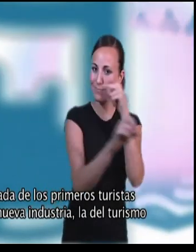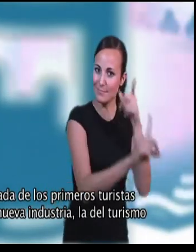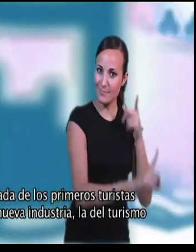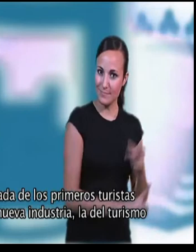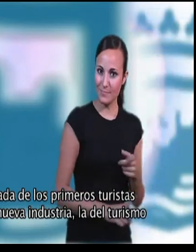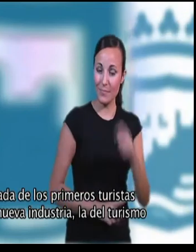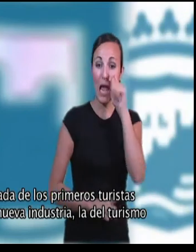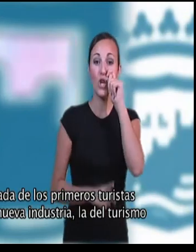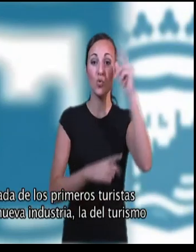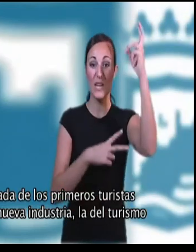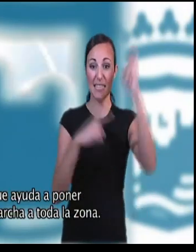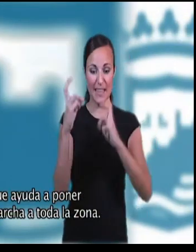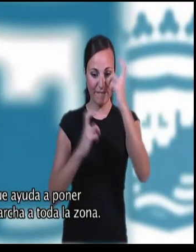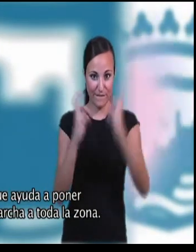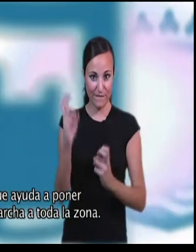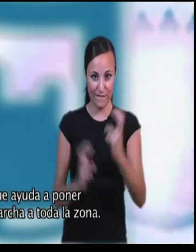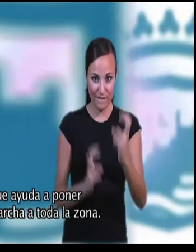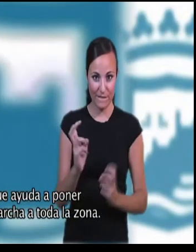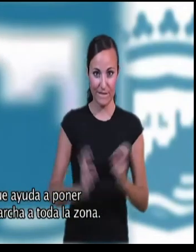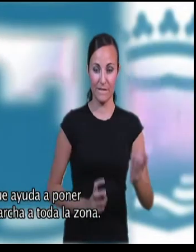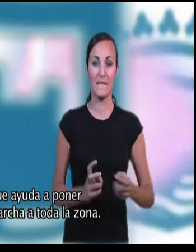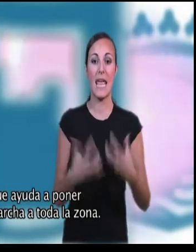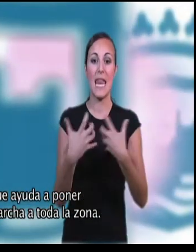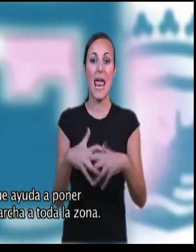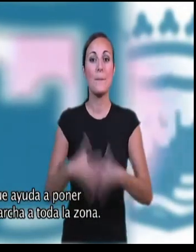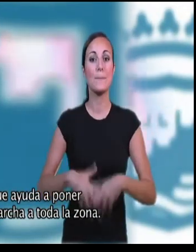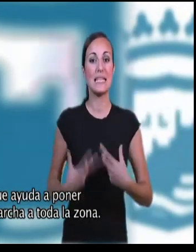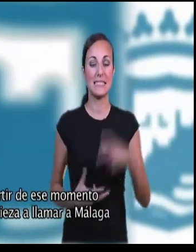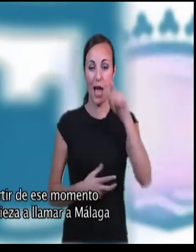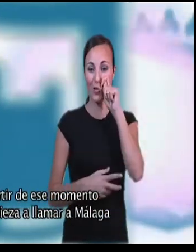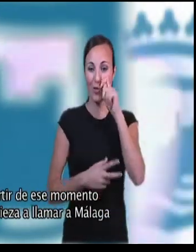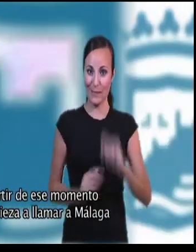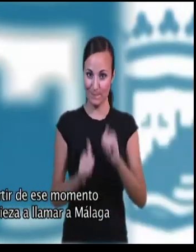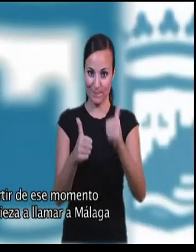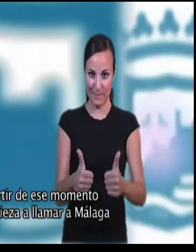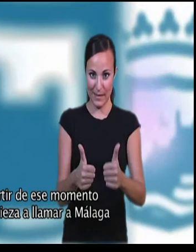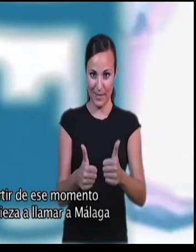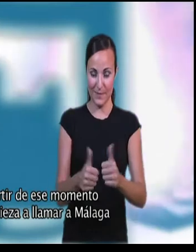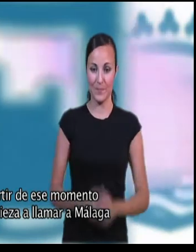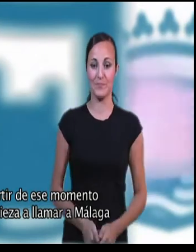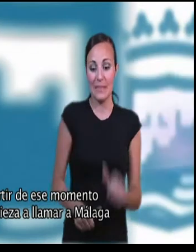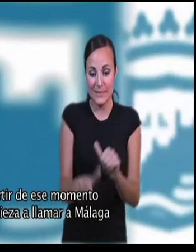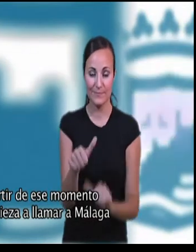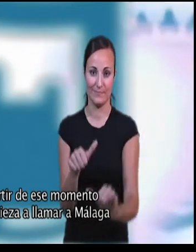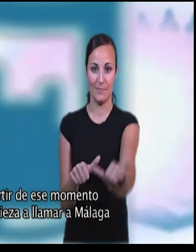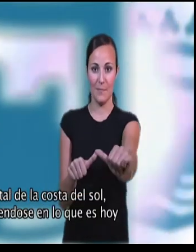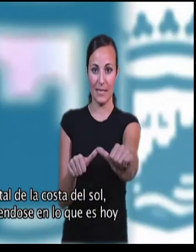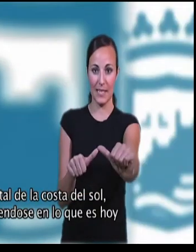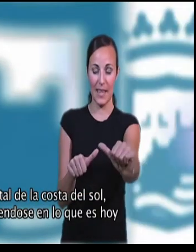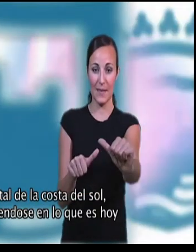industria, la del turismo, que ayuda a poner en marcha a toda la zona. A partir de ese momento se empieza a llamar a Málaga la capital de la